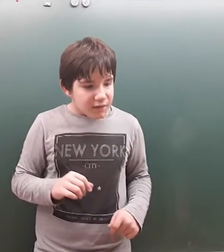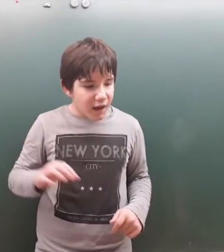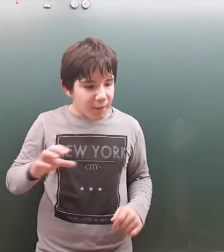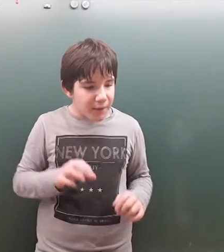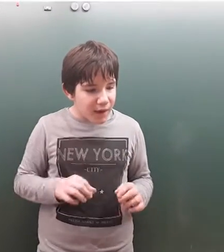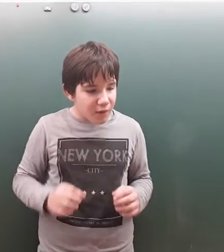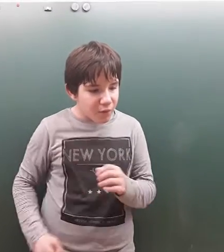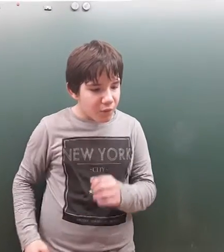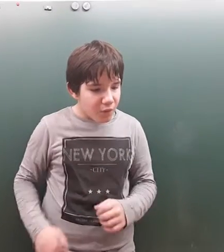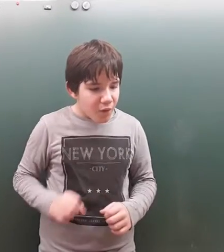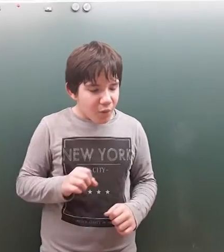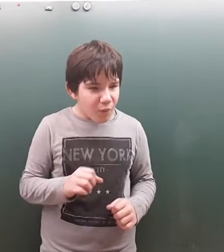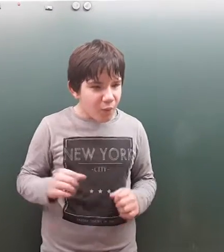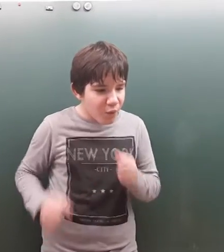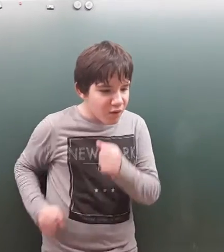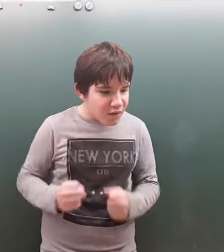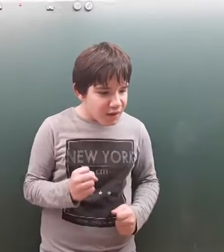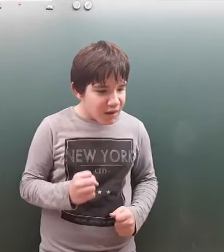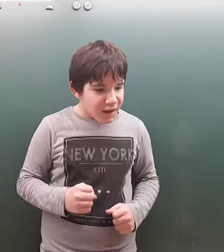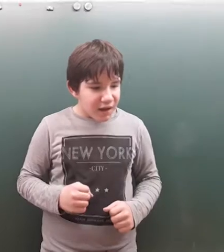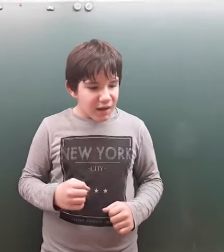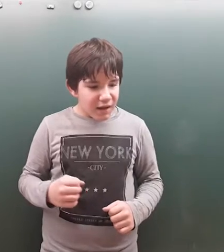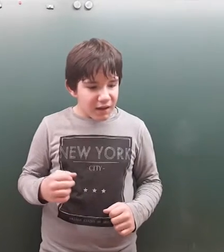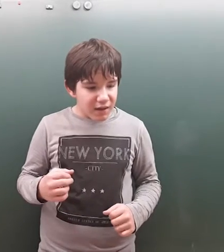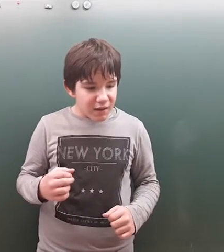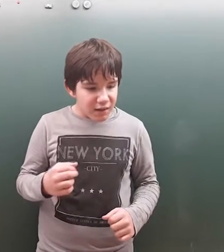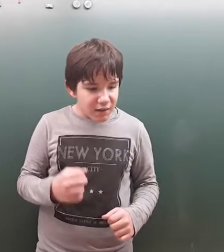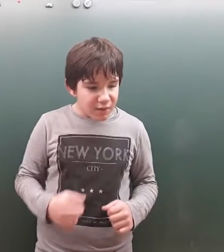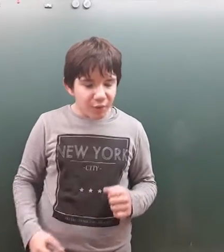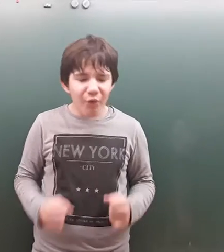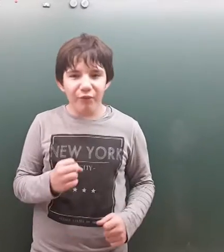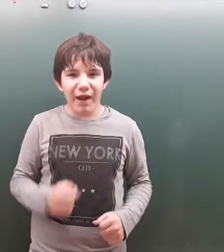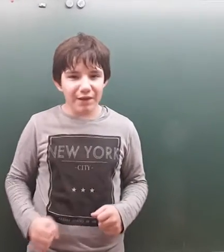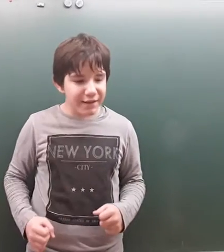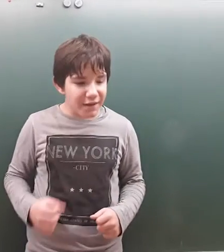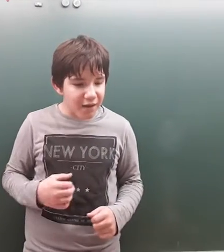Cerbères court vers l'hydre.